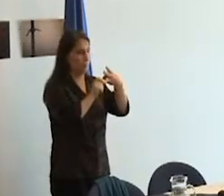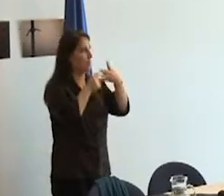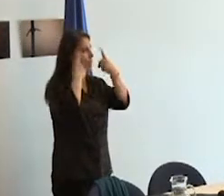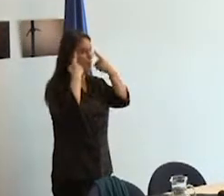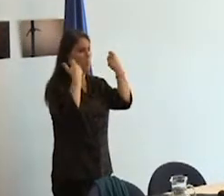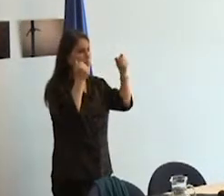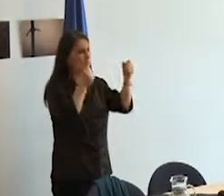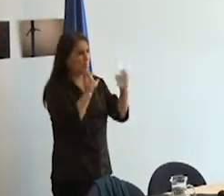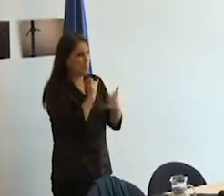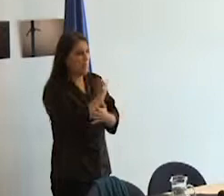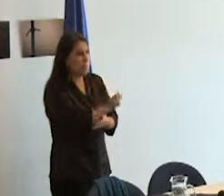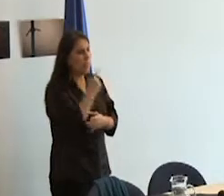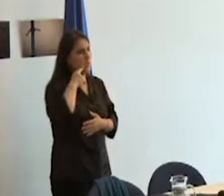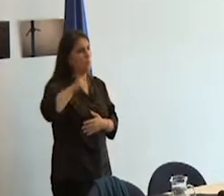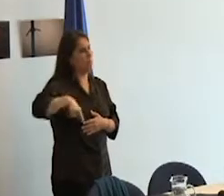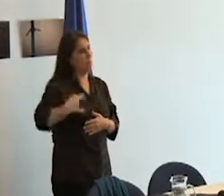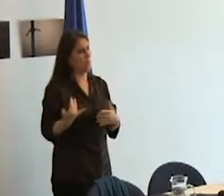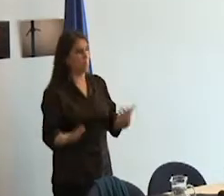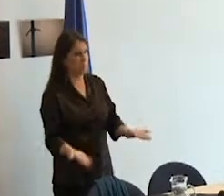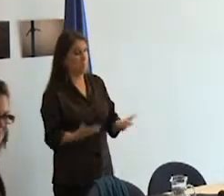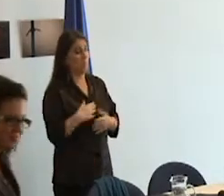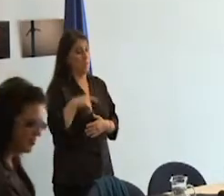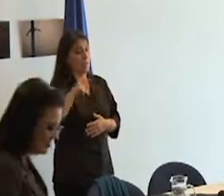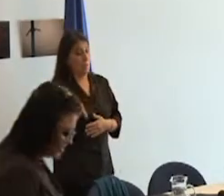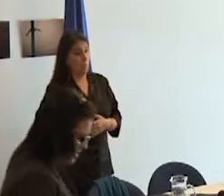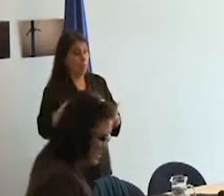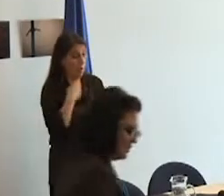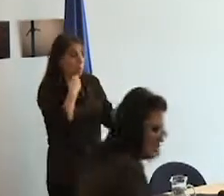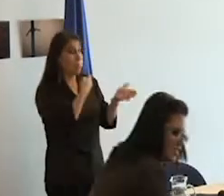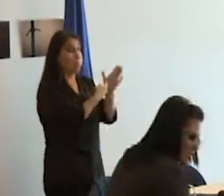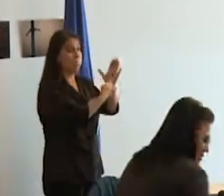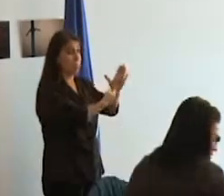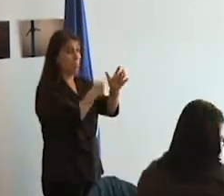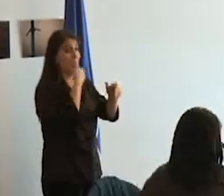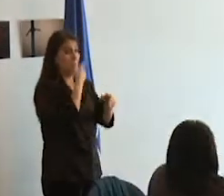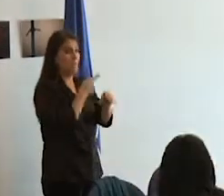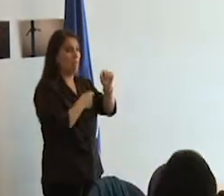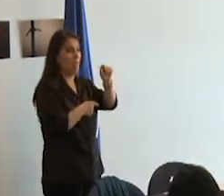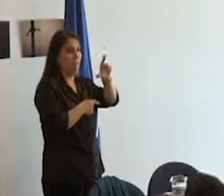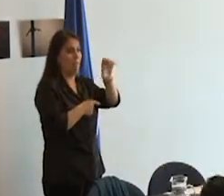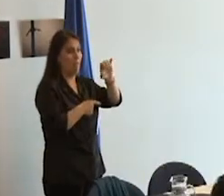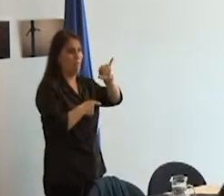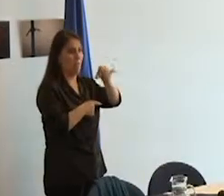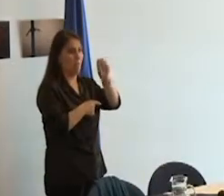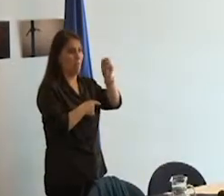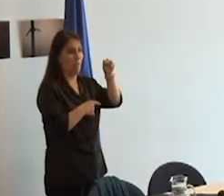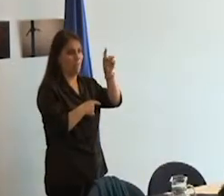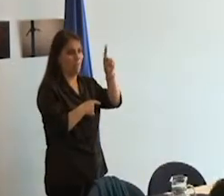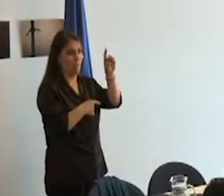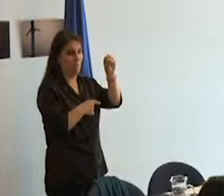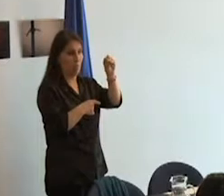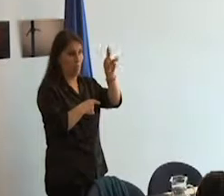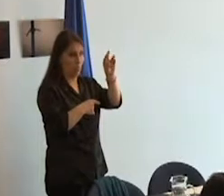preocupación de la escuela. La escuela, tal y como lo señala el profesor Alejandro Álvarez, es